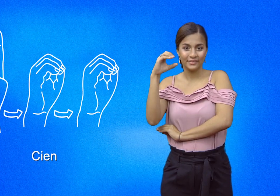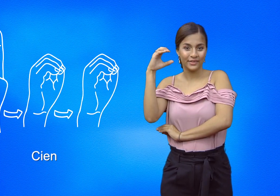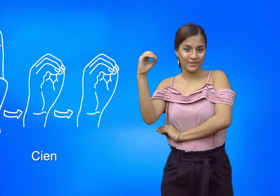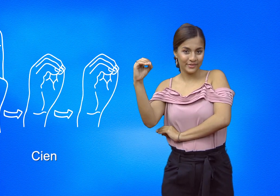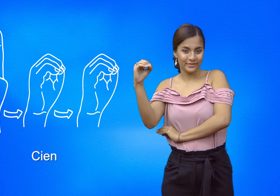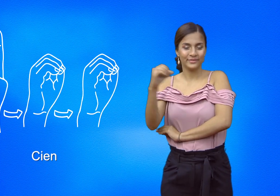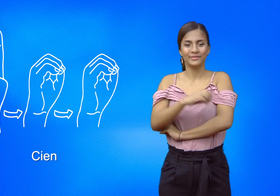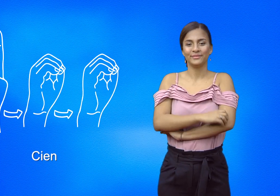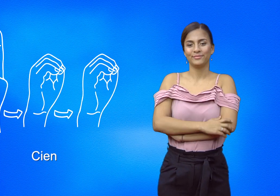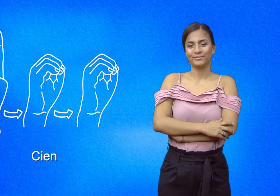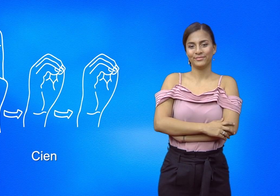100